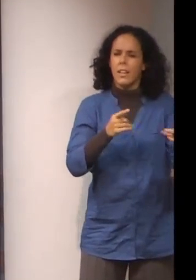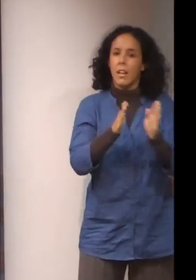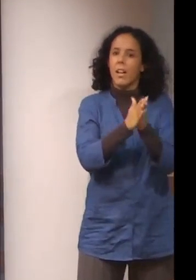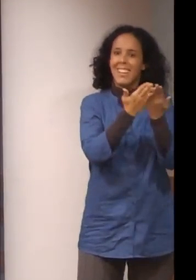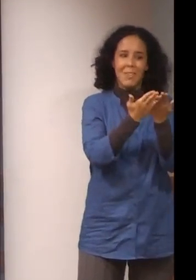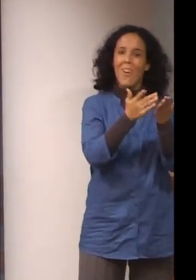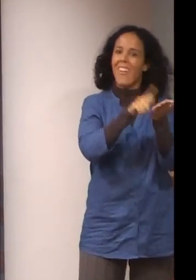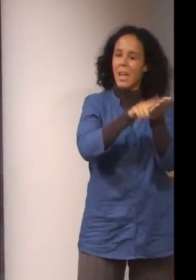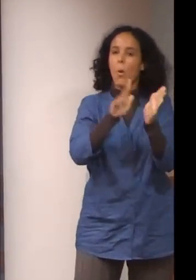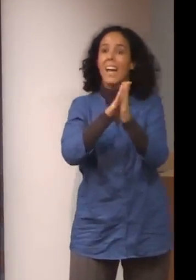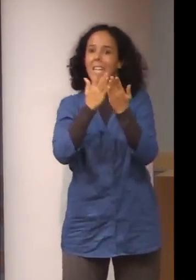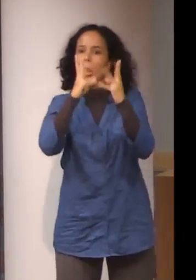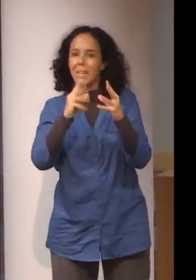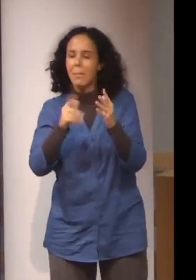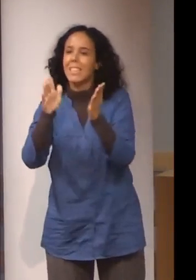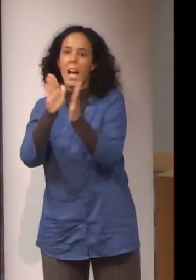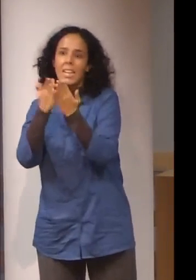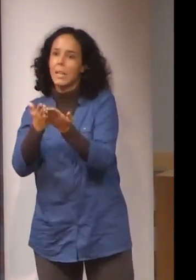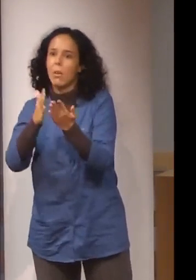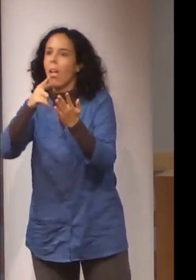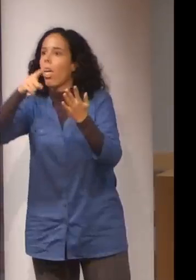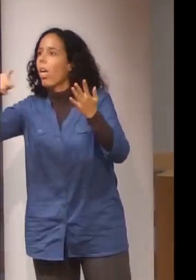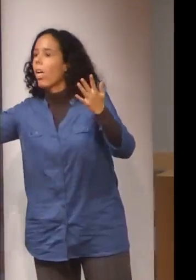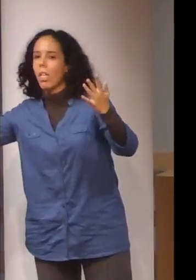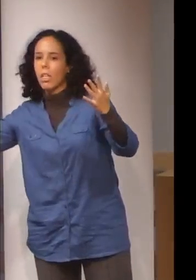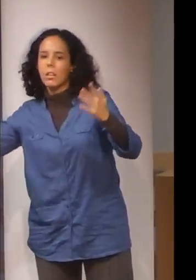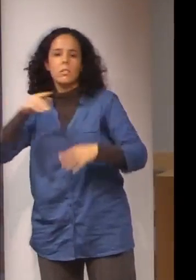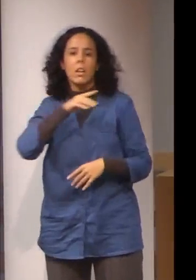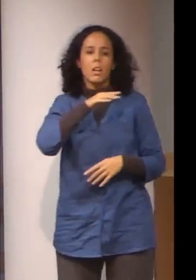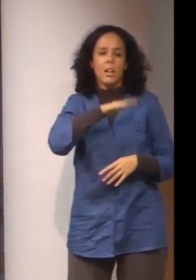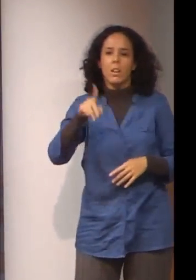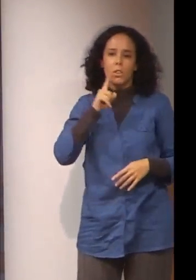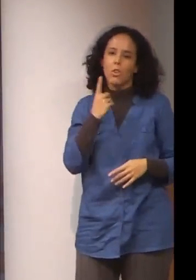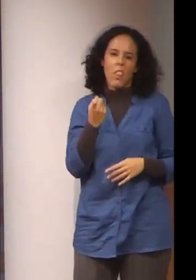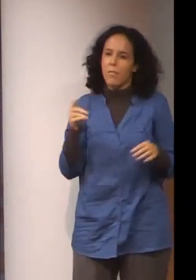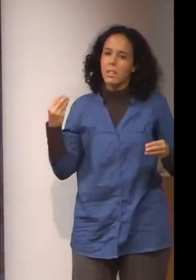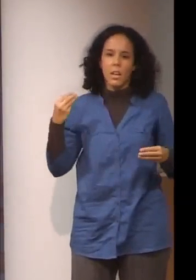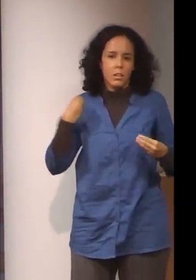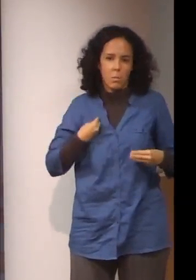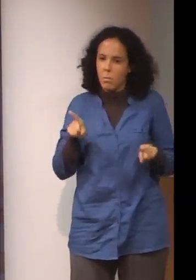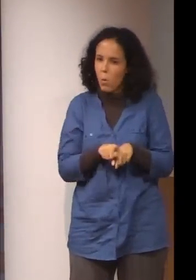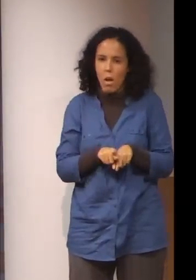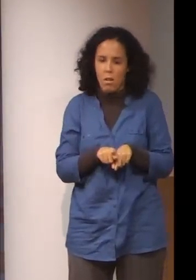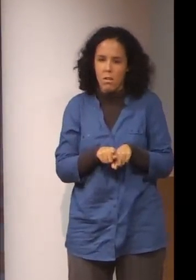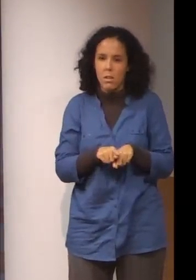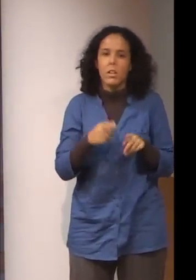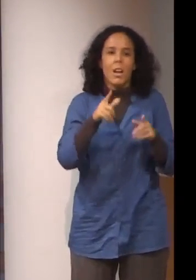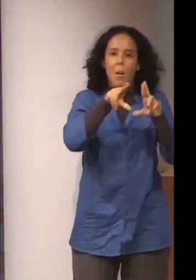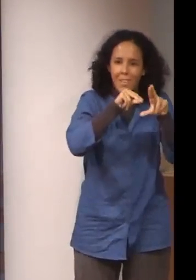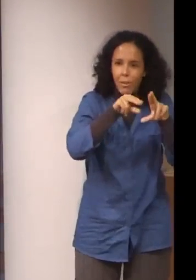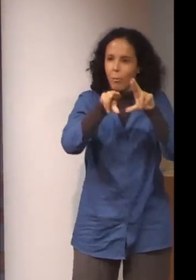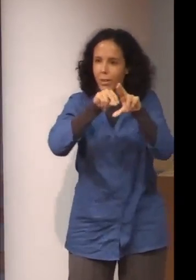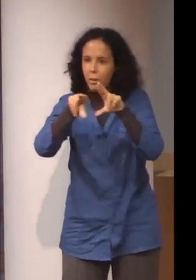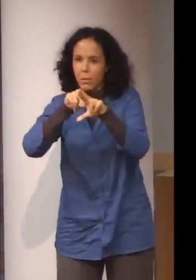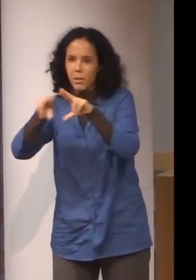niño de 6 años que dispone de diferentes materiales de diferentes ámbitos con su